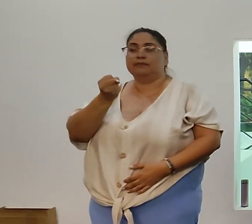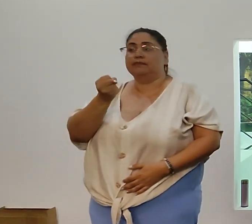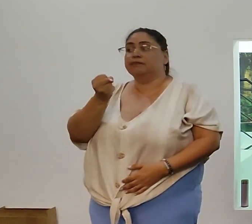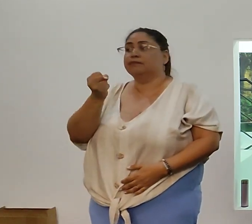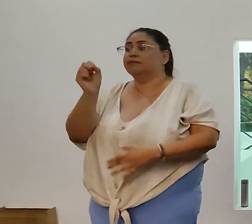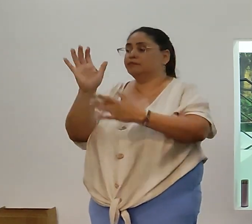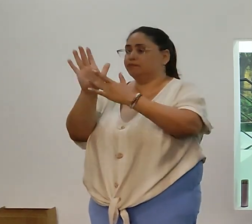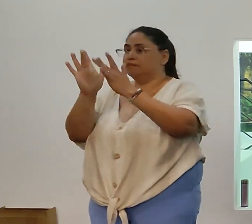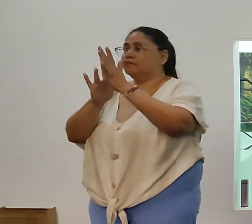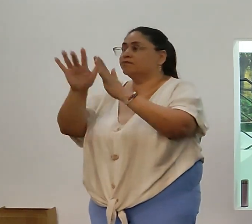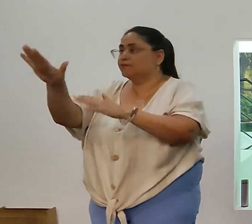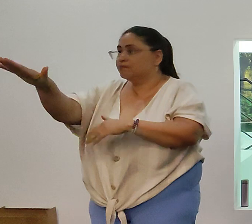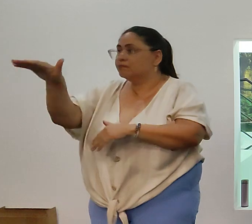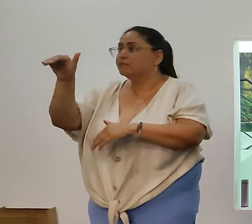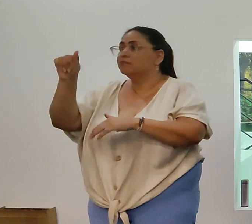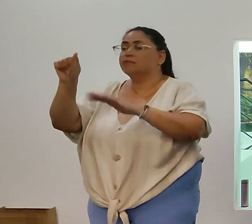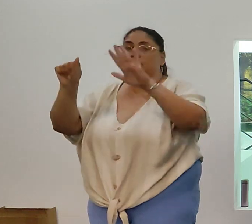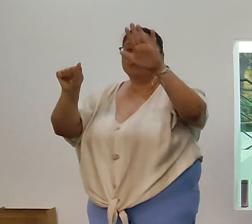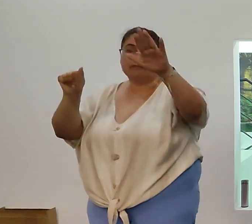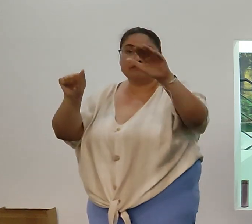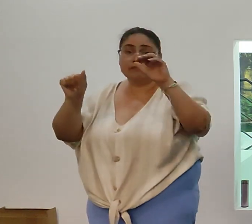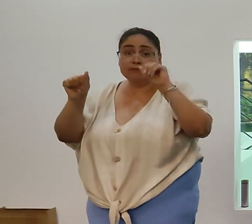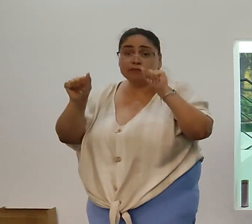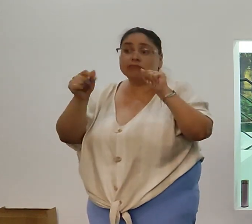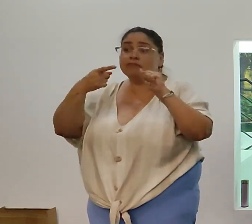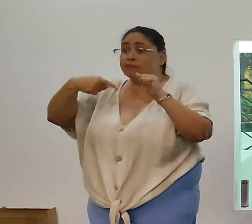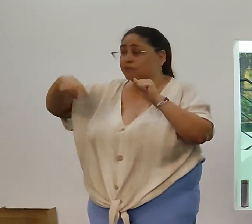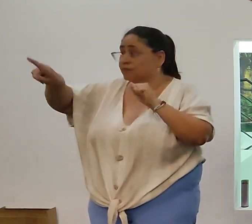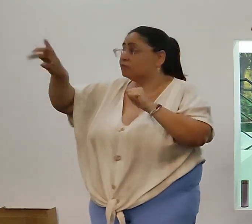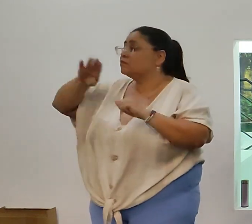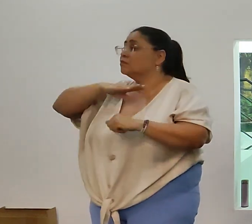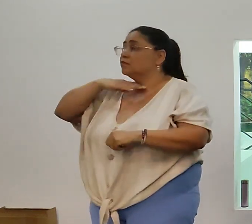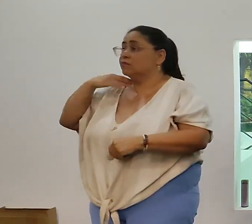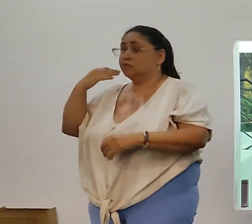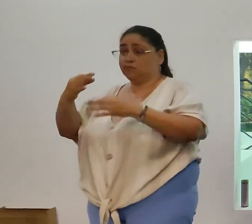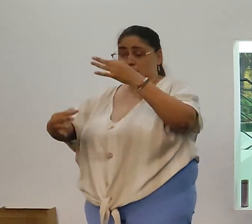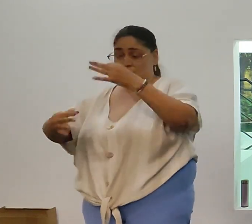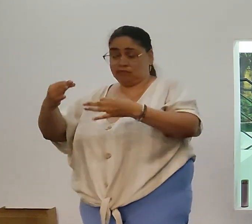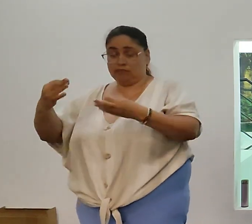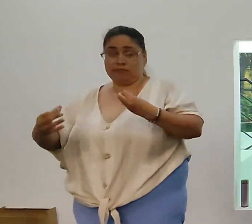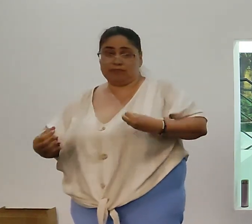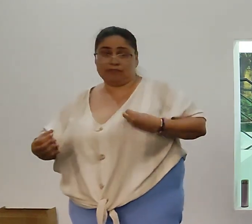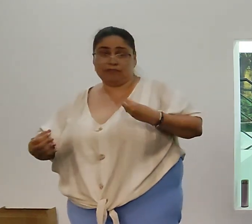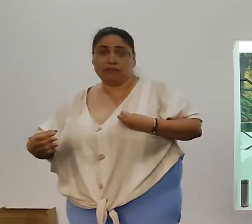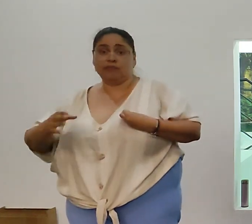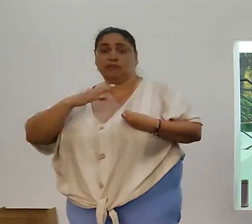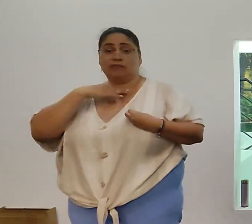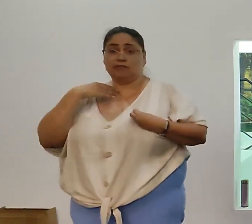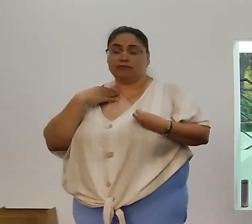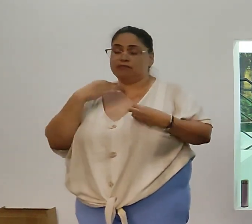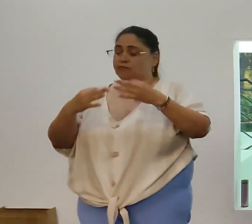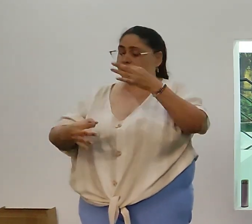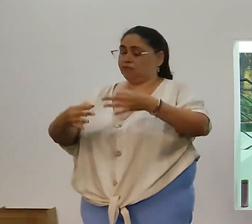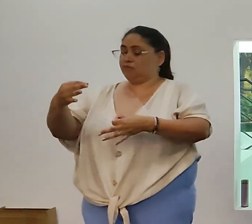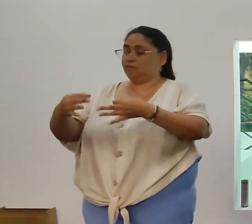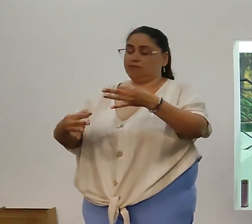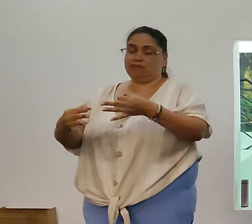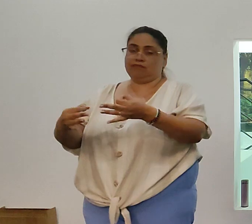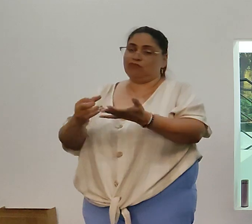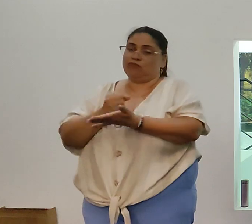que Cristo chamar você à presença dele para julgar vivos e mortos, não tem mais nada a ser